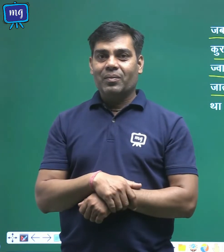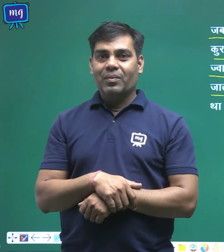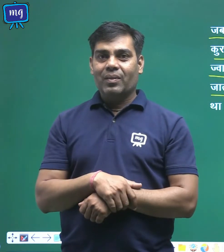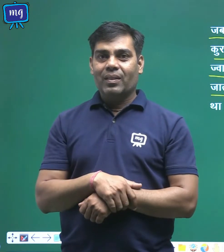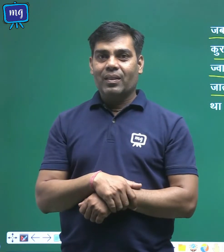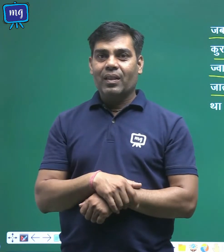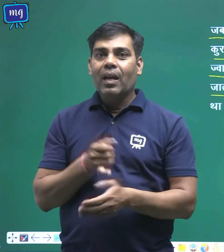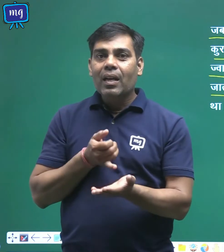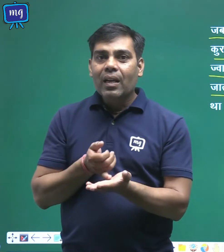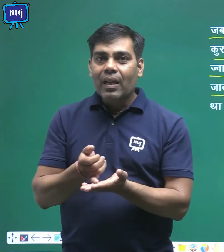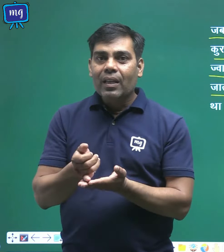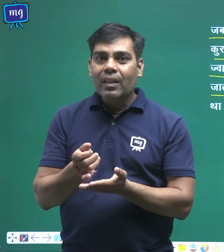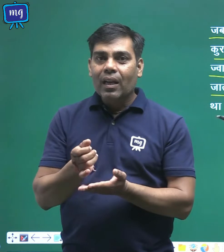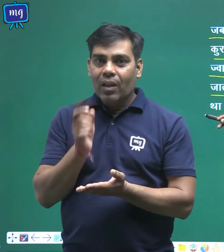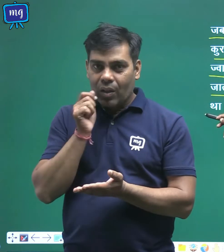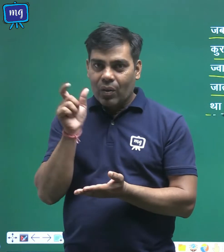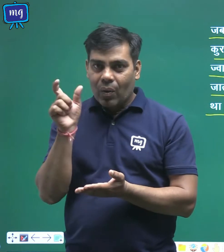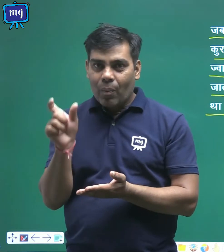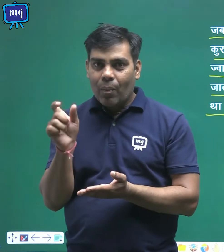खेत का मालिक